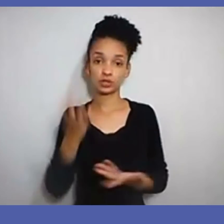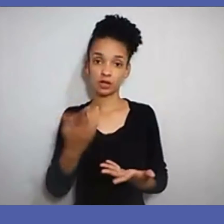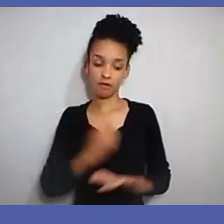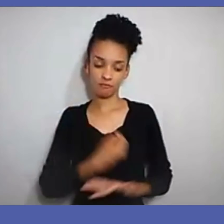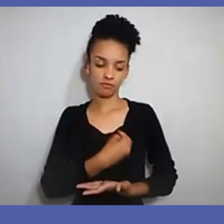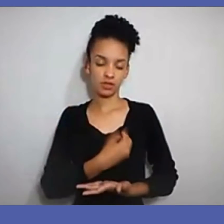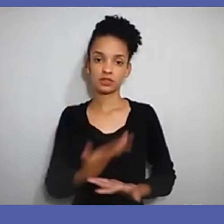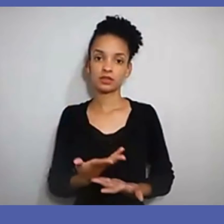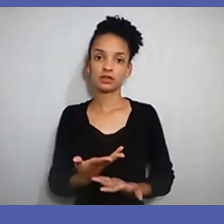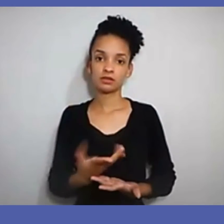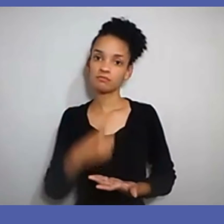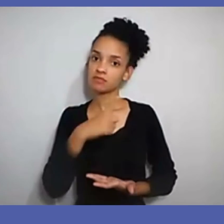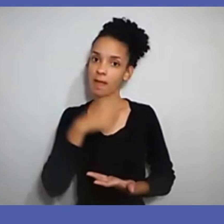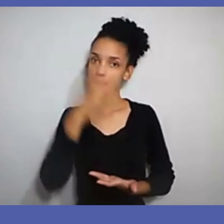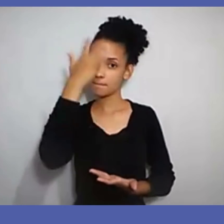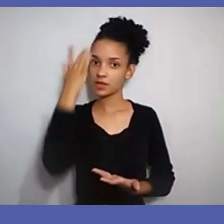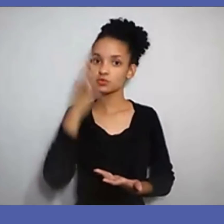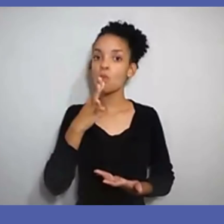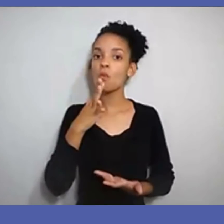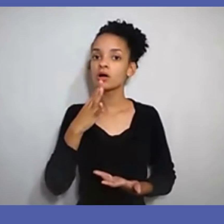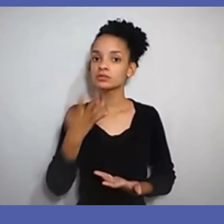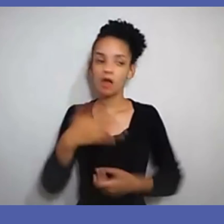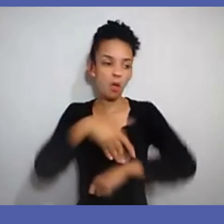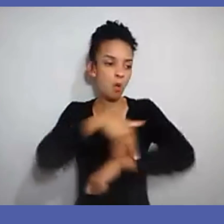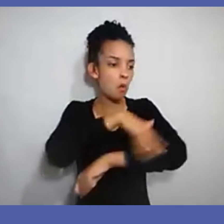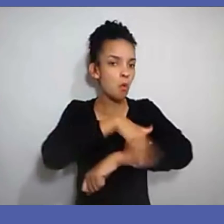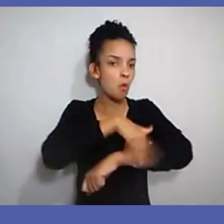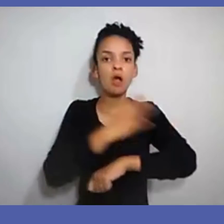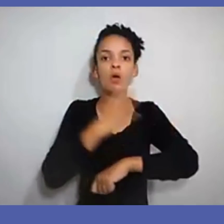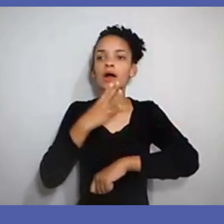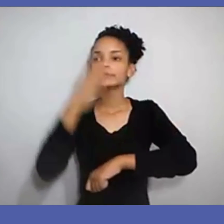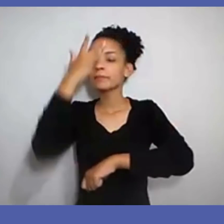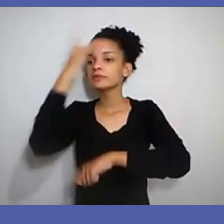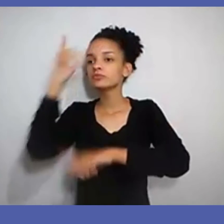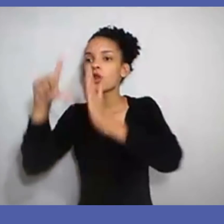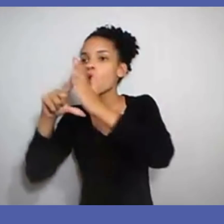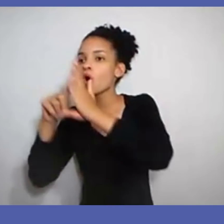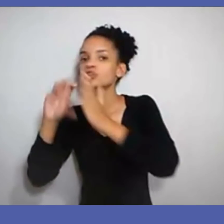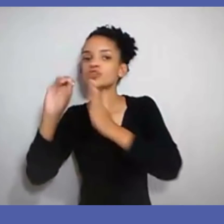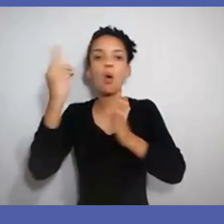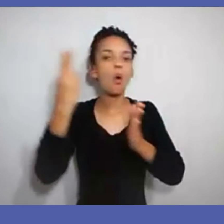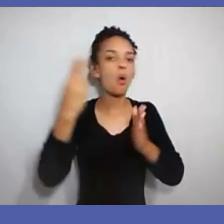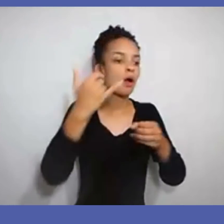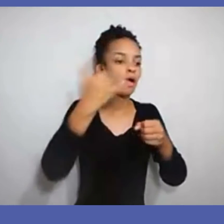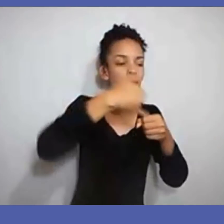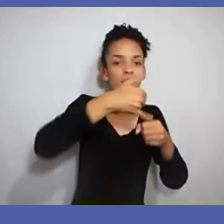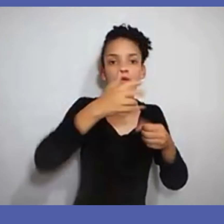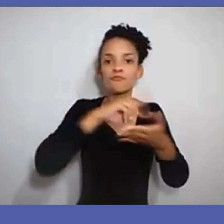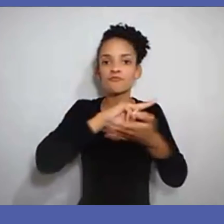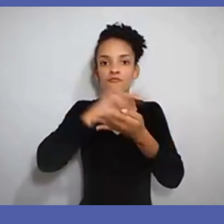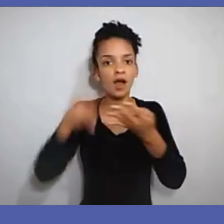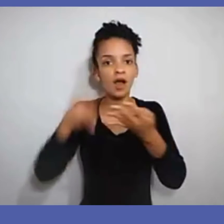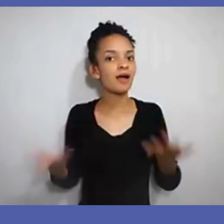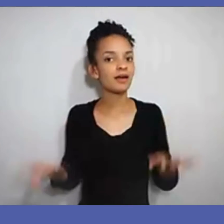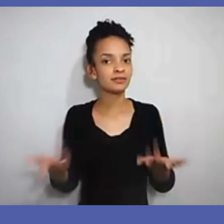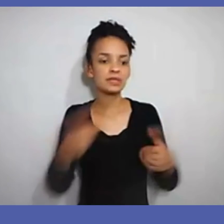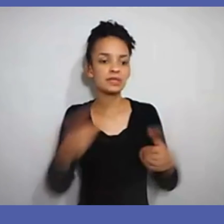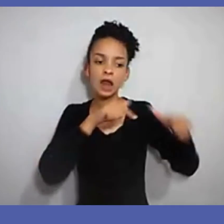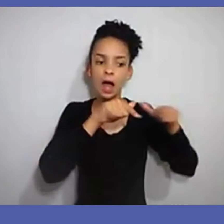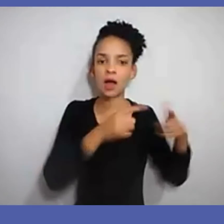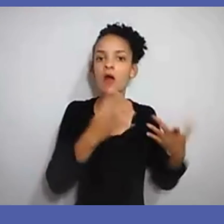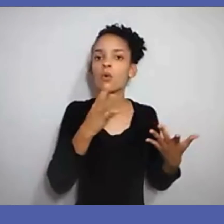contatos. Contato na rua, contato na loja, contato no posto de gasolina, contato no tal, e contato no trabalho, não é isso?